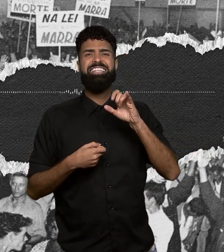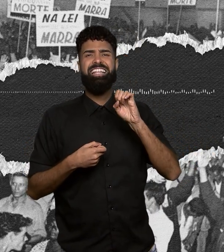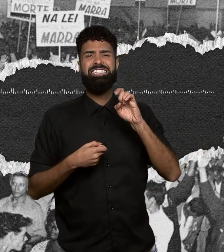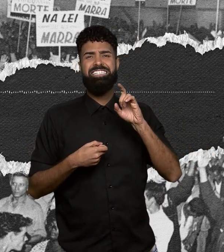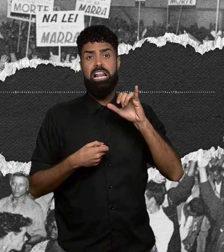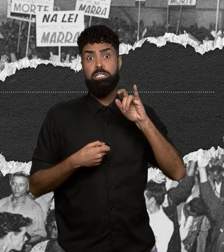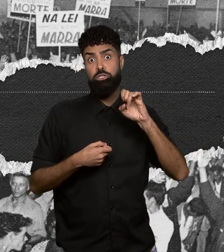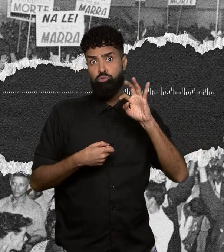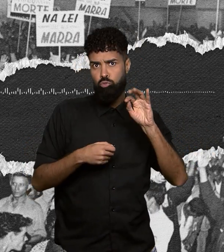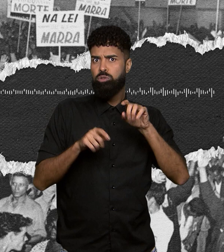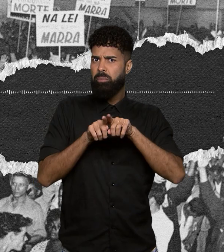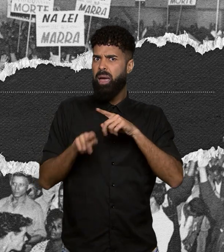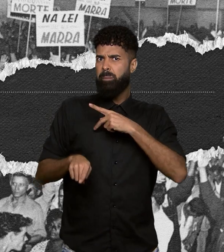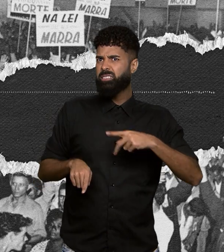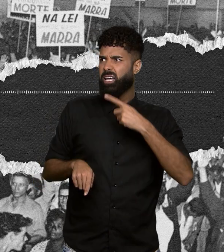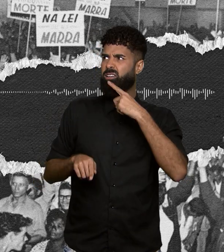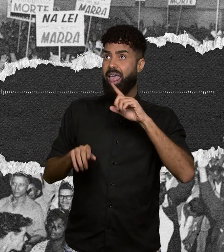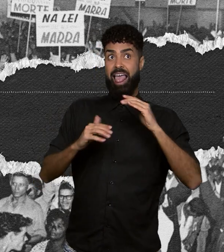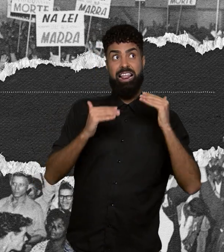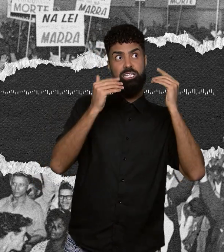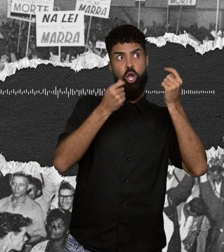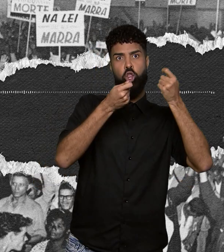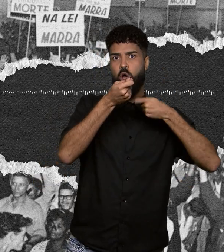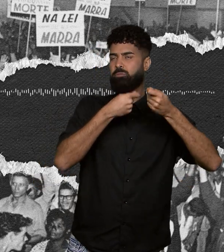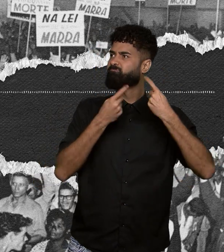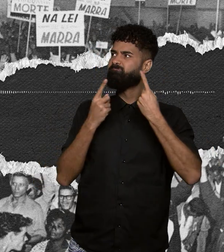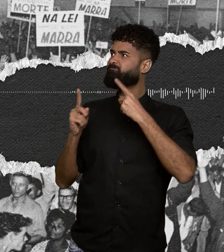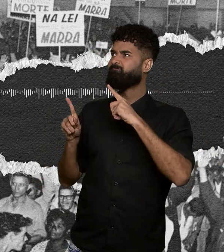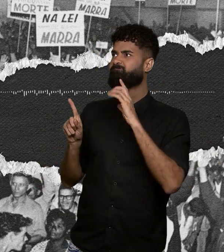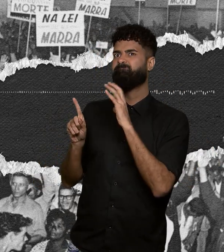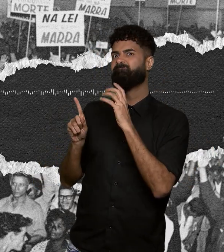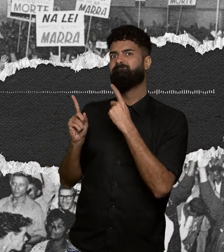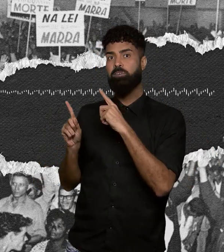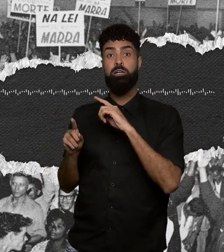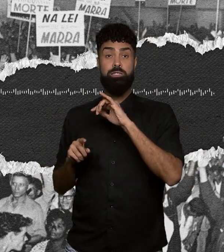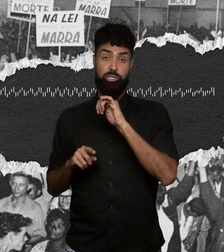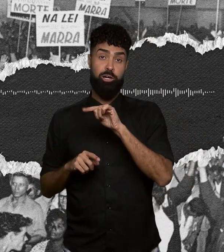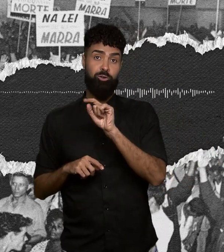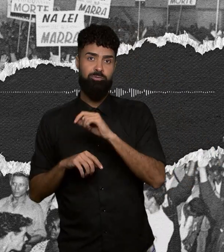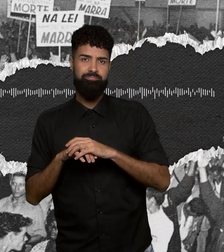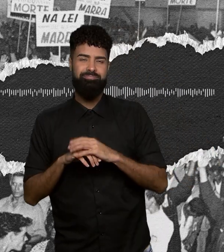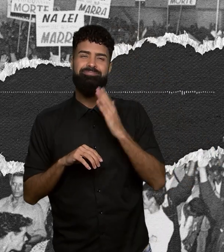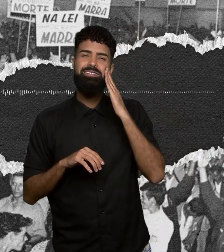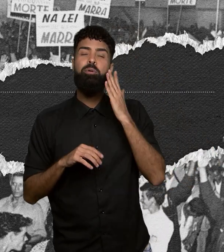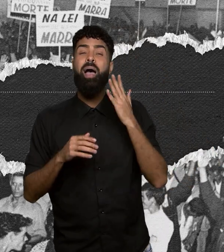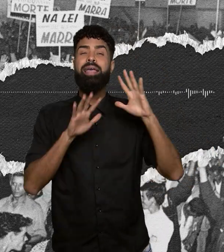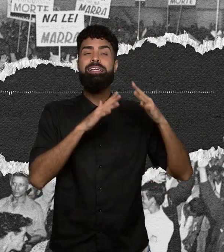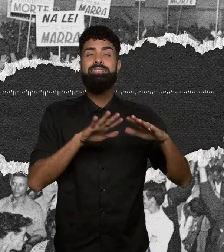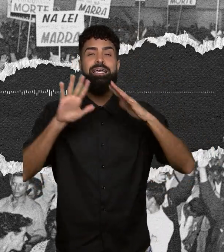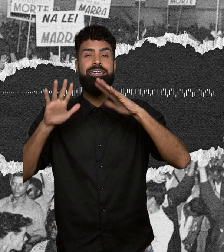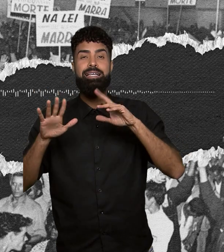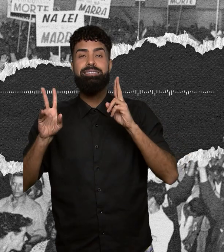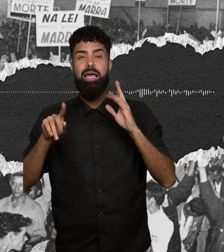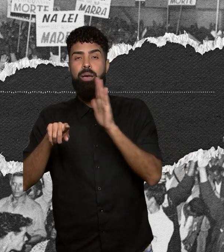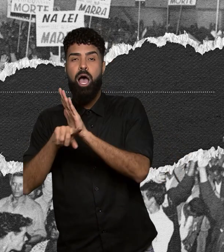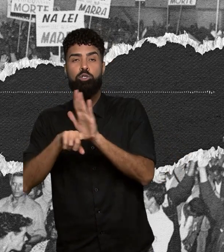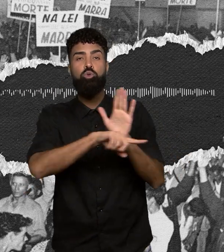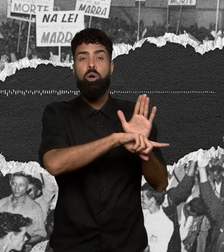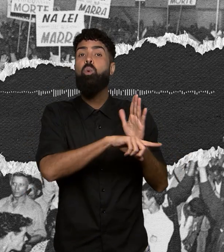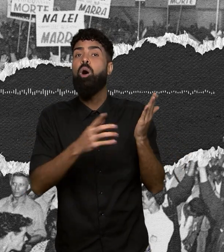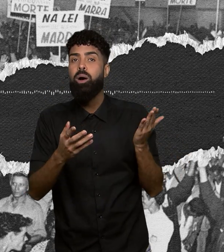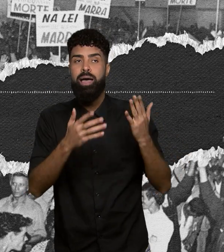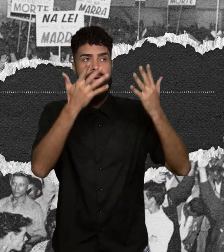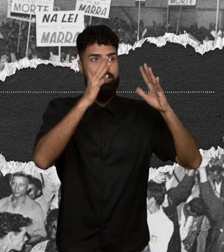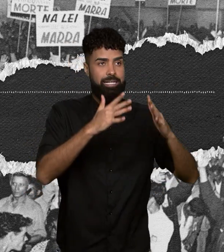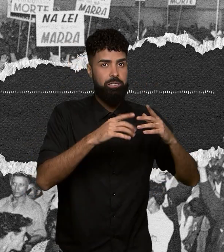pela Elite Econômica João Gular e sabe duas crises que colocam comidinha uma na boca da outra a crise política e